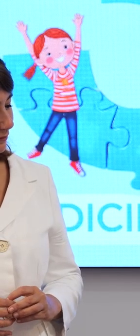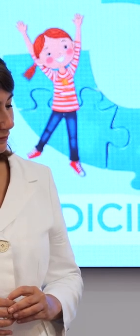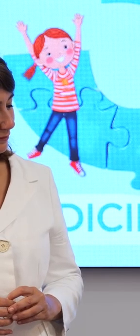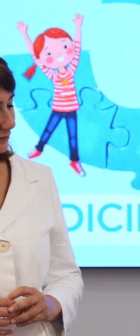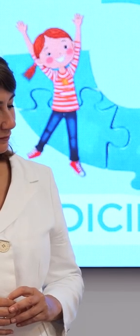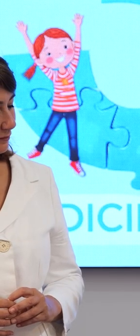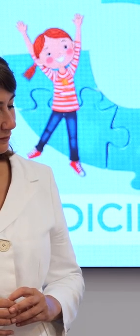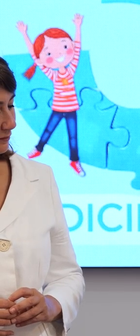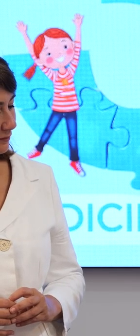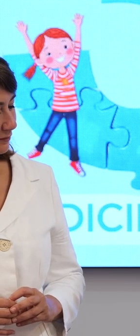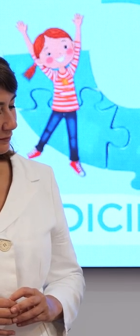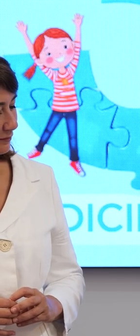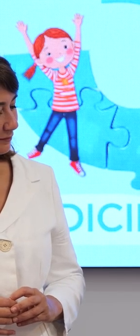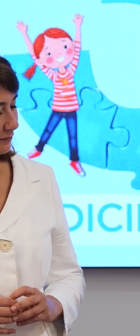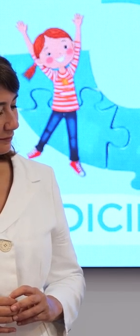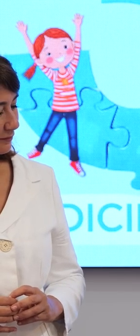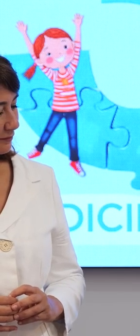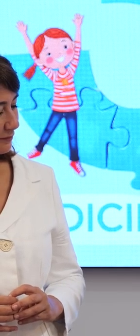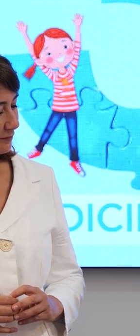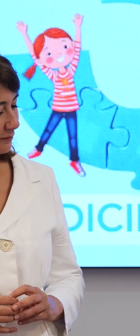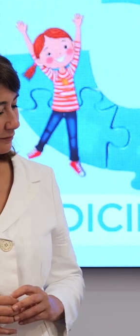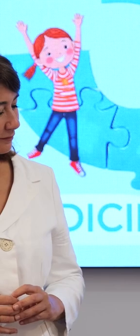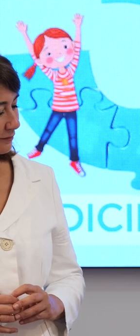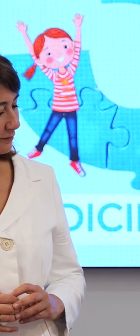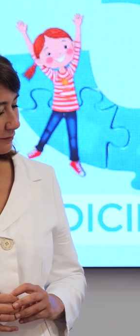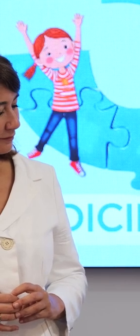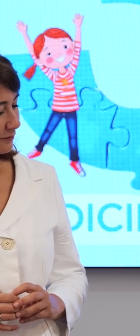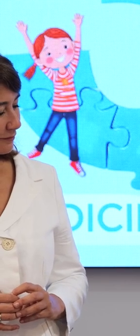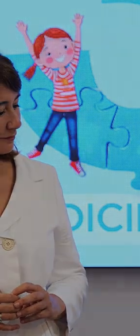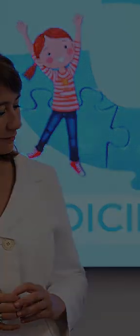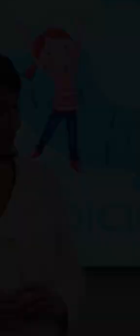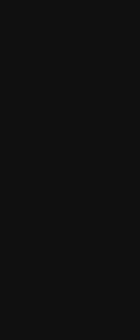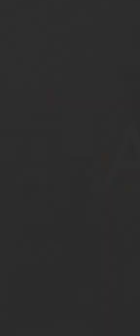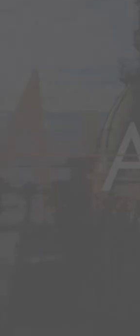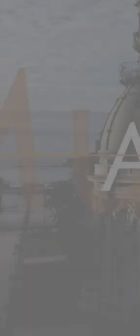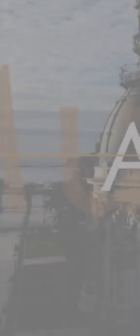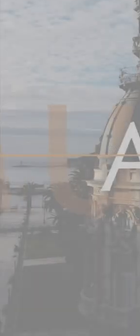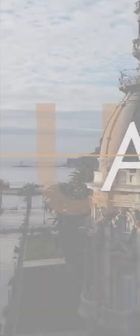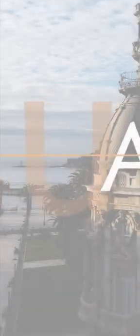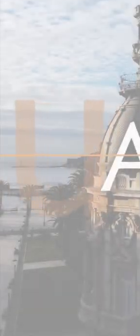está previsto que comience esta marcha por la inclusión.